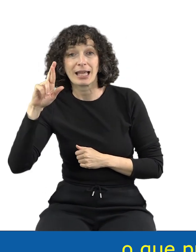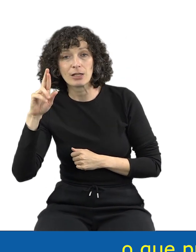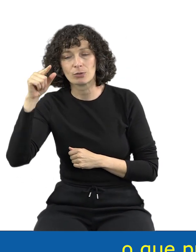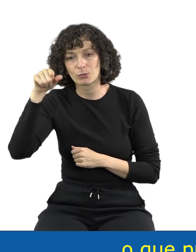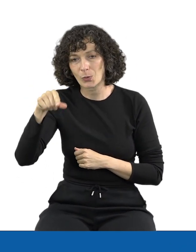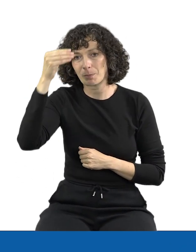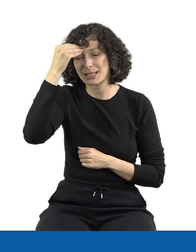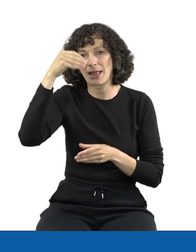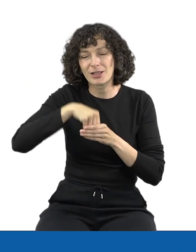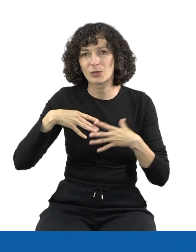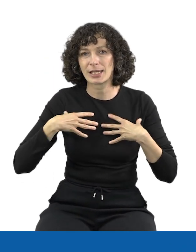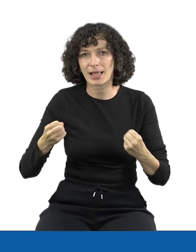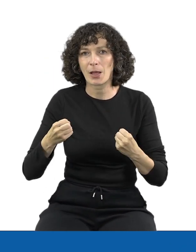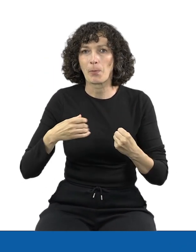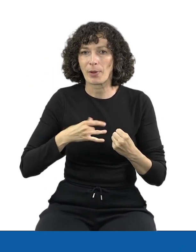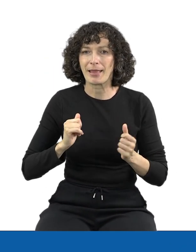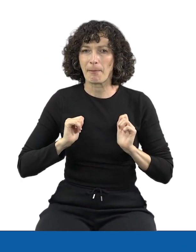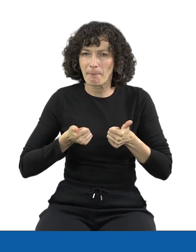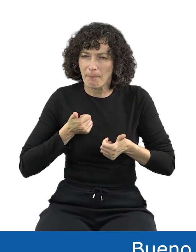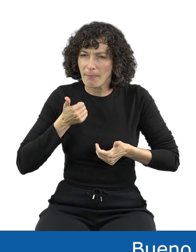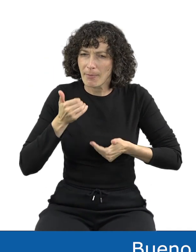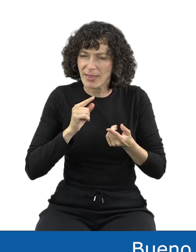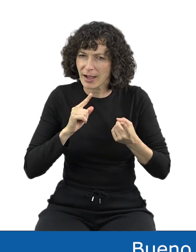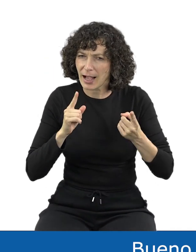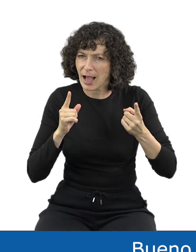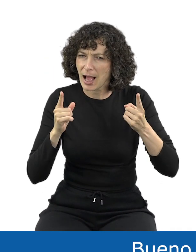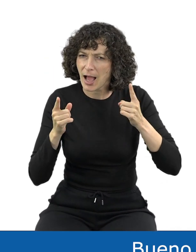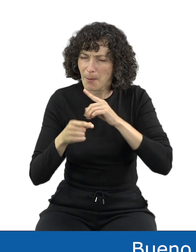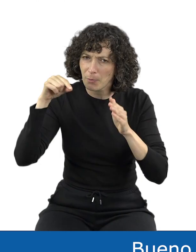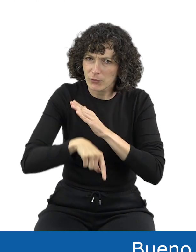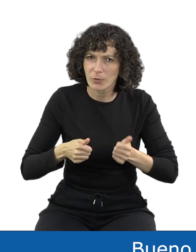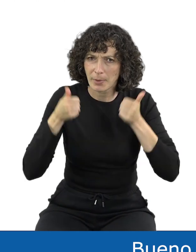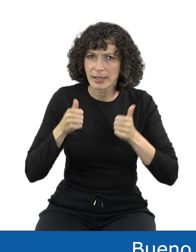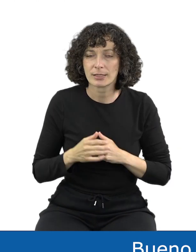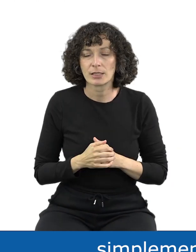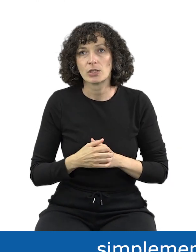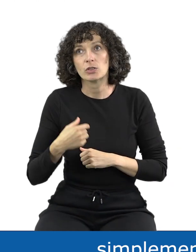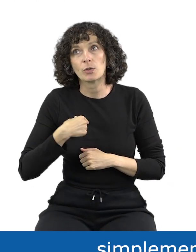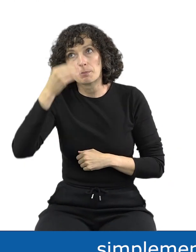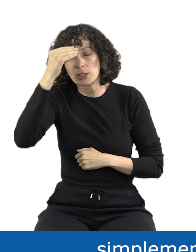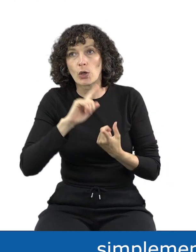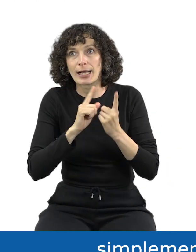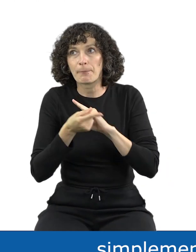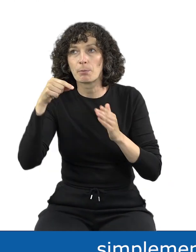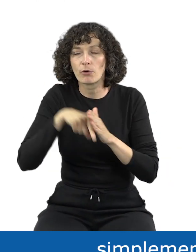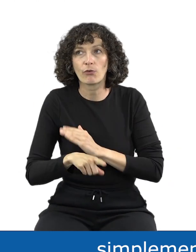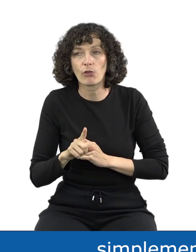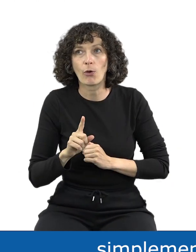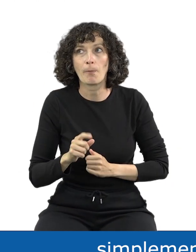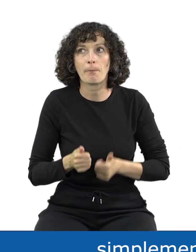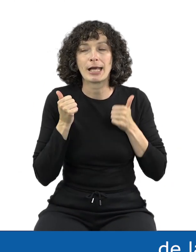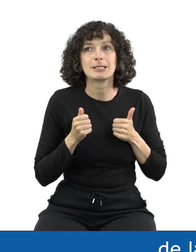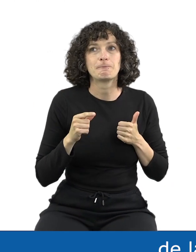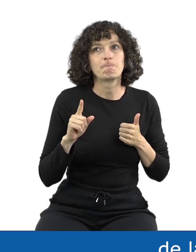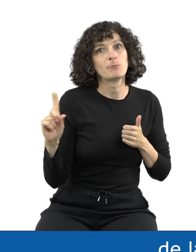más estructural dentro de la sanidad? Bueno, yo creo que más que un cambio estructural, simplemente es que hay veces que no nos damos cuenta de